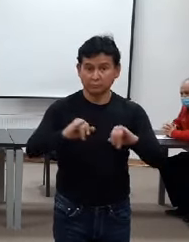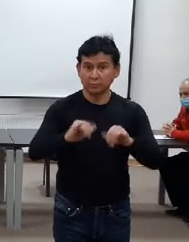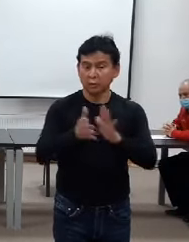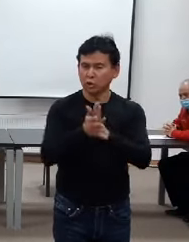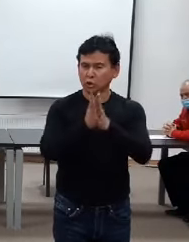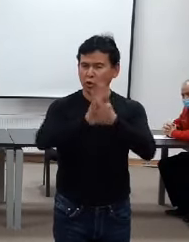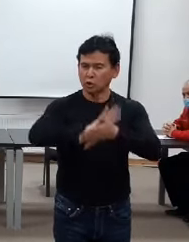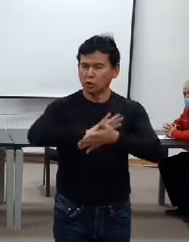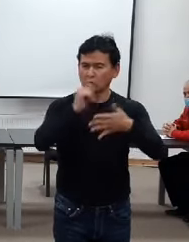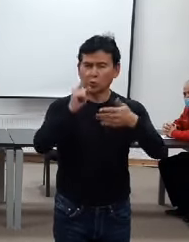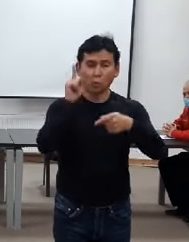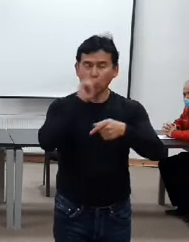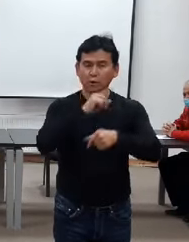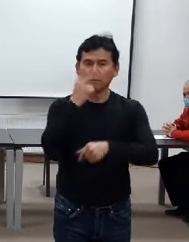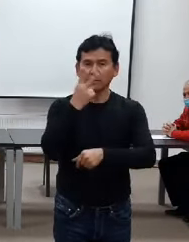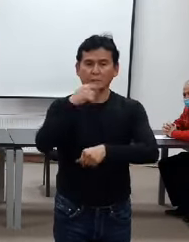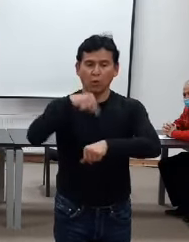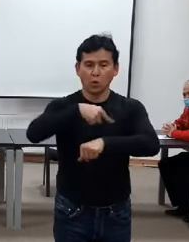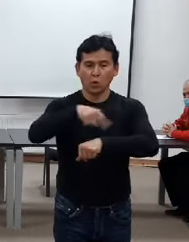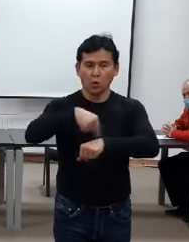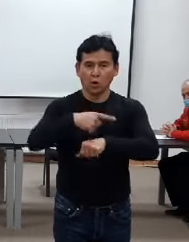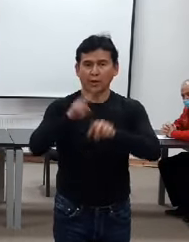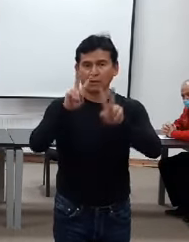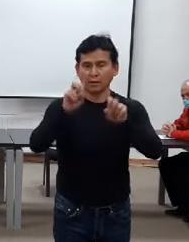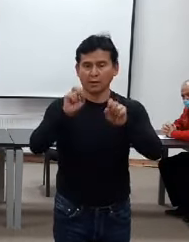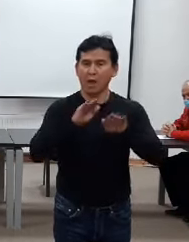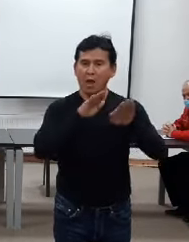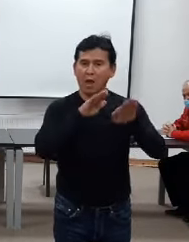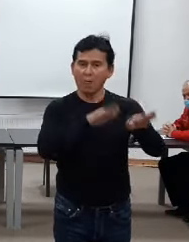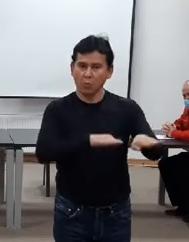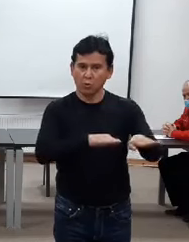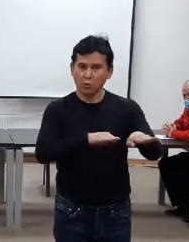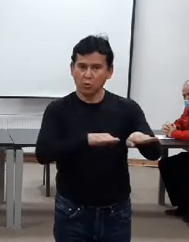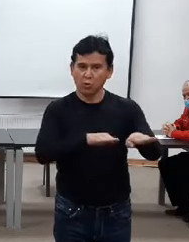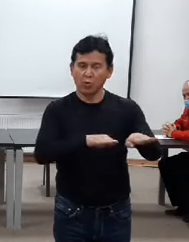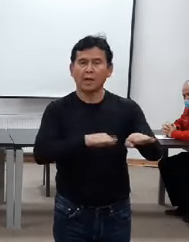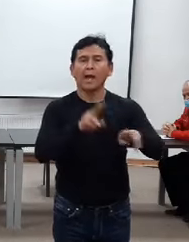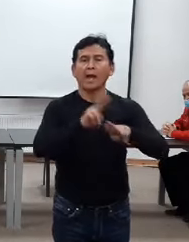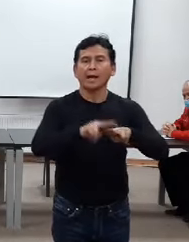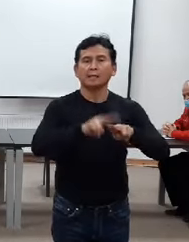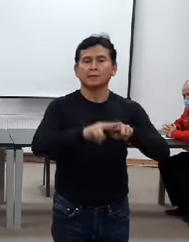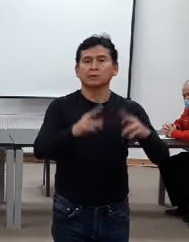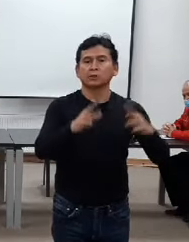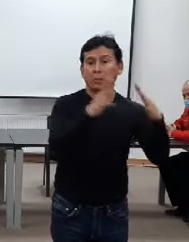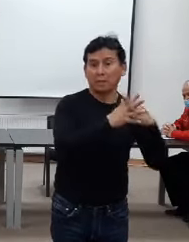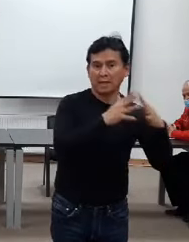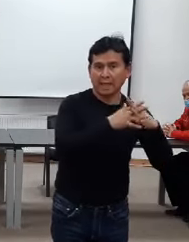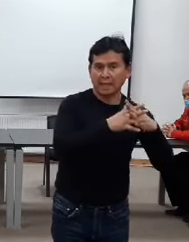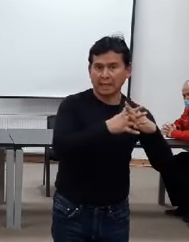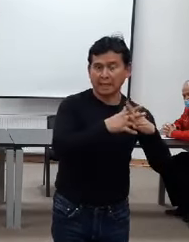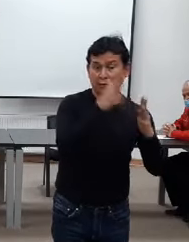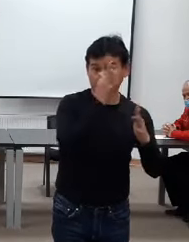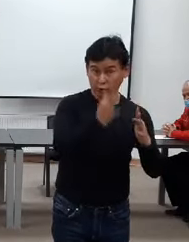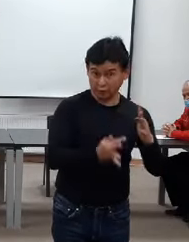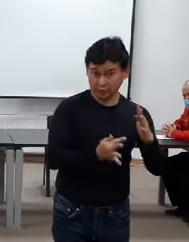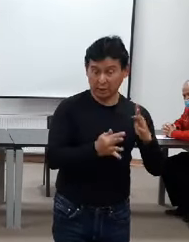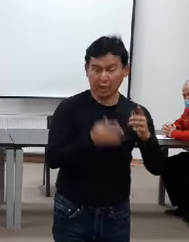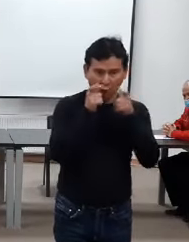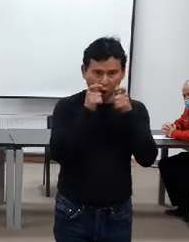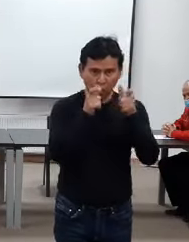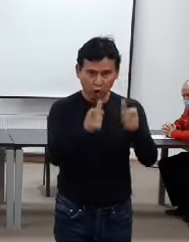lo ocurrido en las últimas 24 horas en el contexto del apoyo que están desarrollando las Fuerzas Armadas y de Orden a lo que es el control de